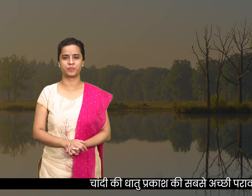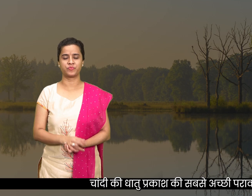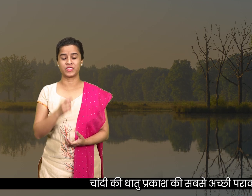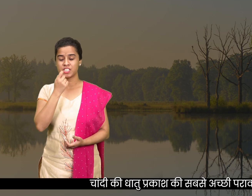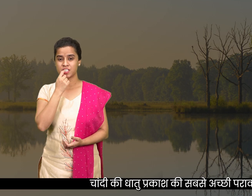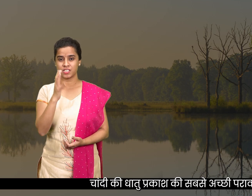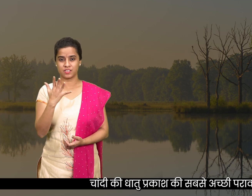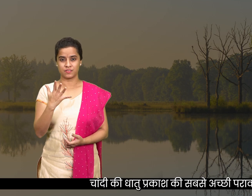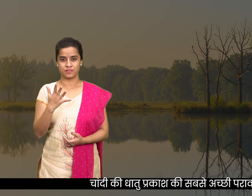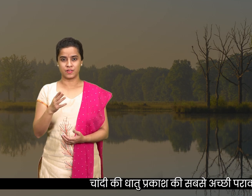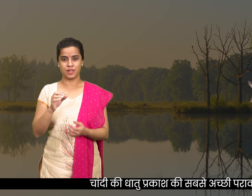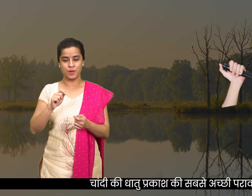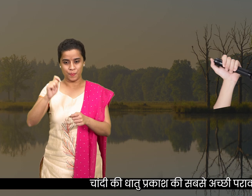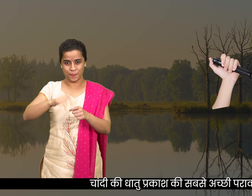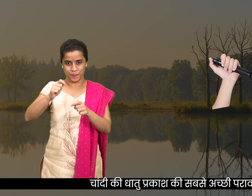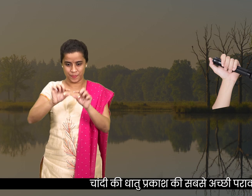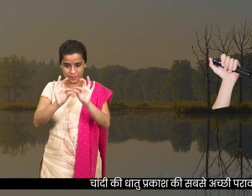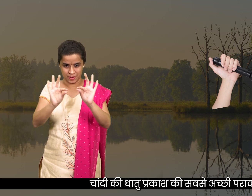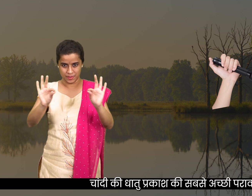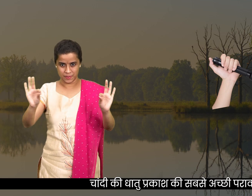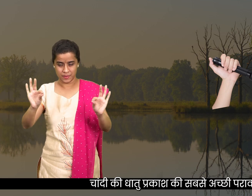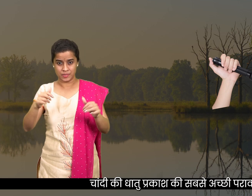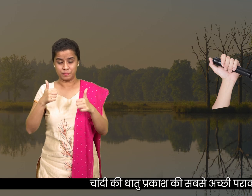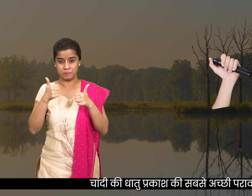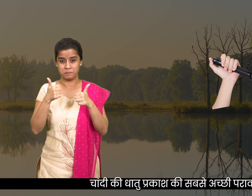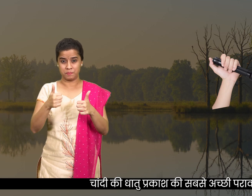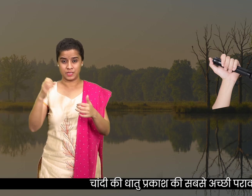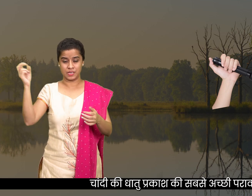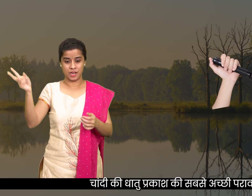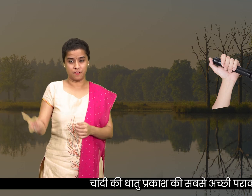चांदी की धातु प्रकाश की सबसे अच्छी परावर्तक है।